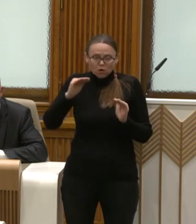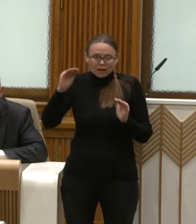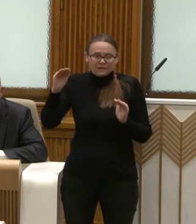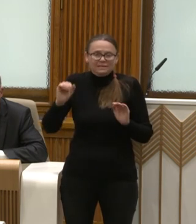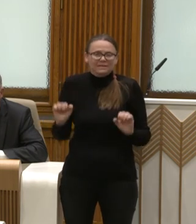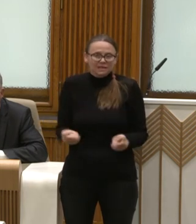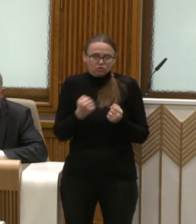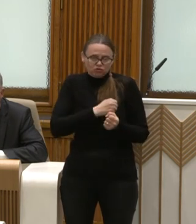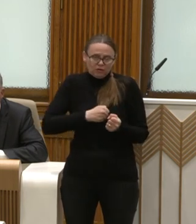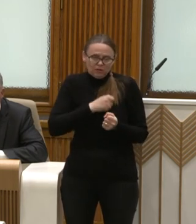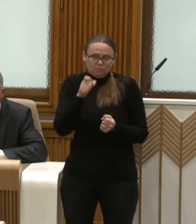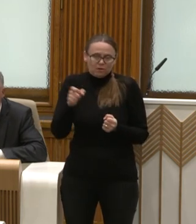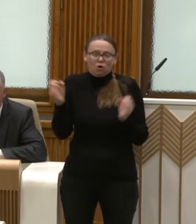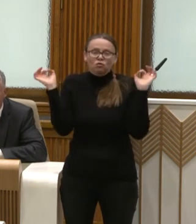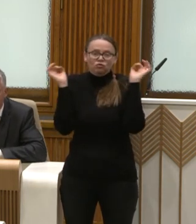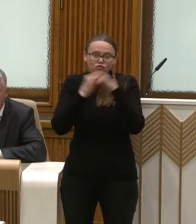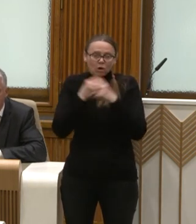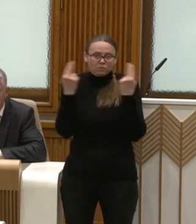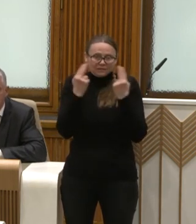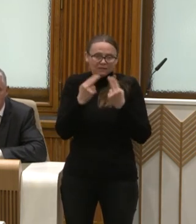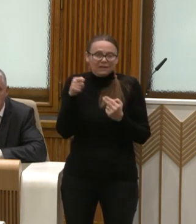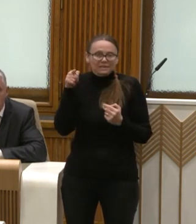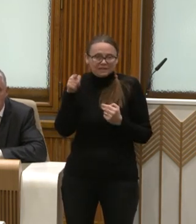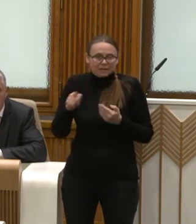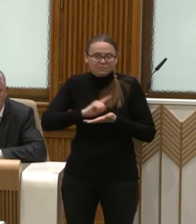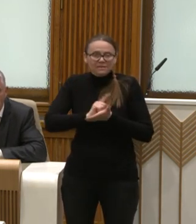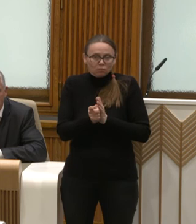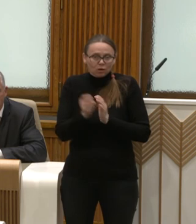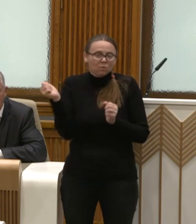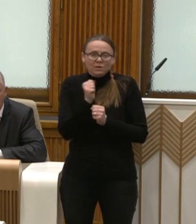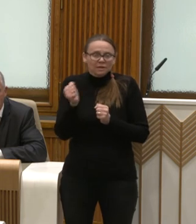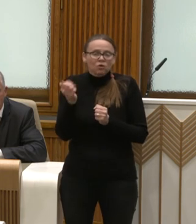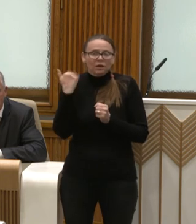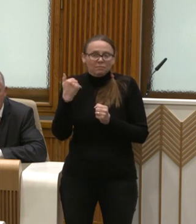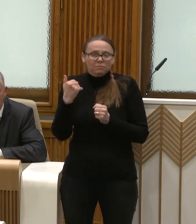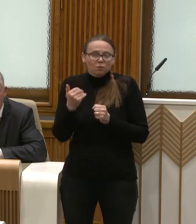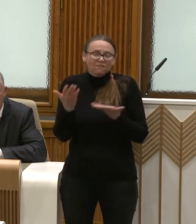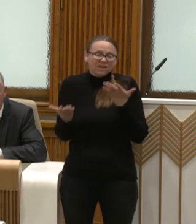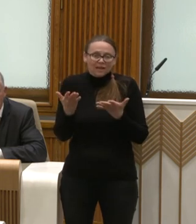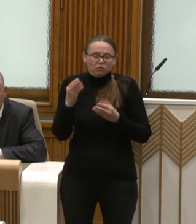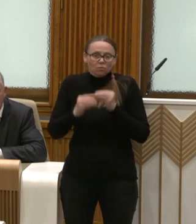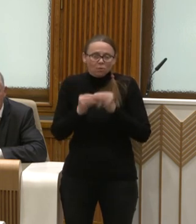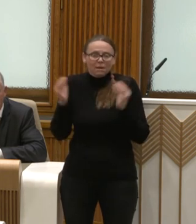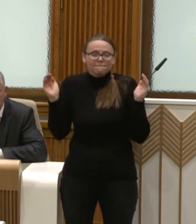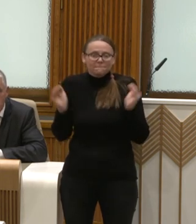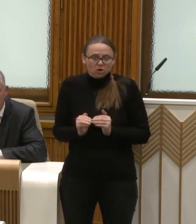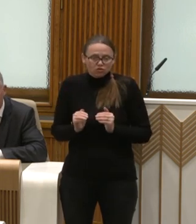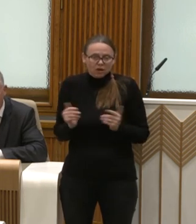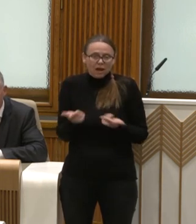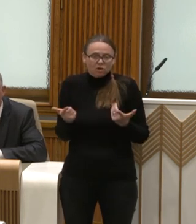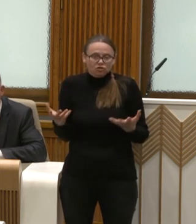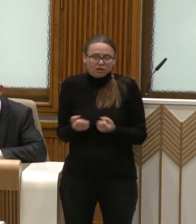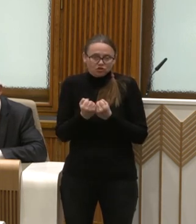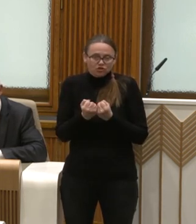bolnikov. Žal seveda s tem zamujamo, ker bi bil verjetno problem manjši ali pa lažje rešljiv, se